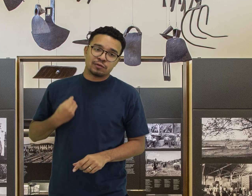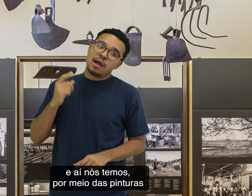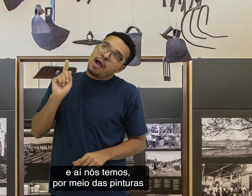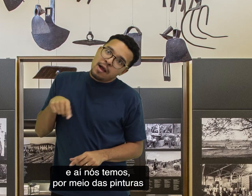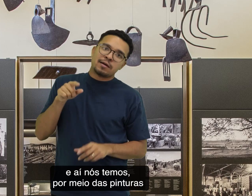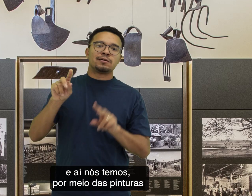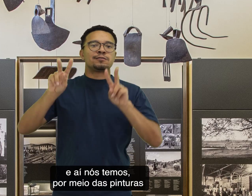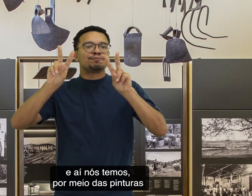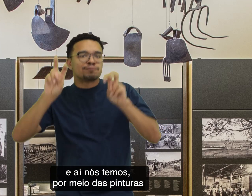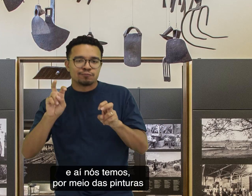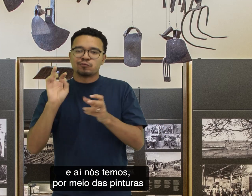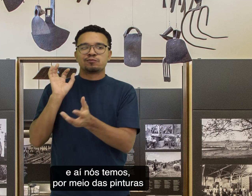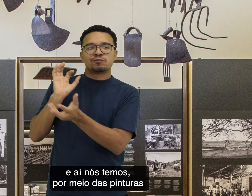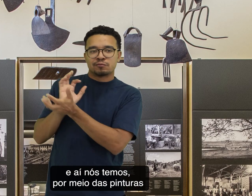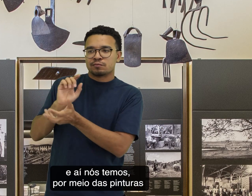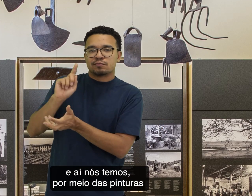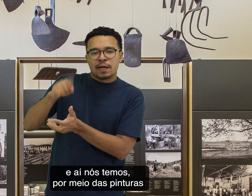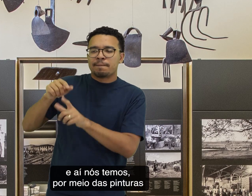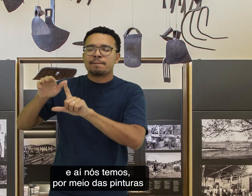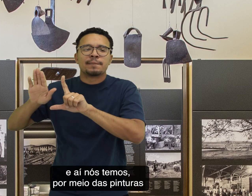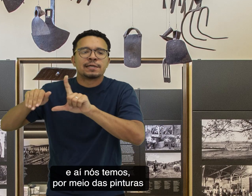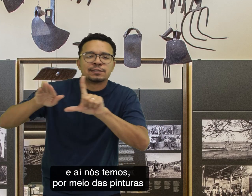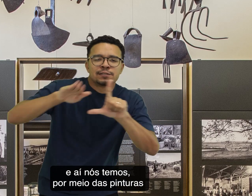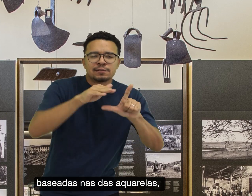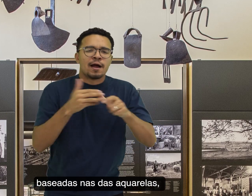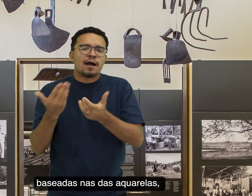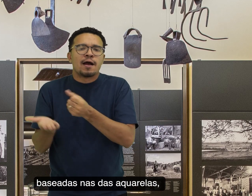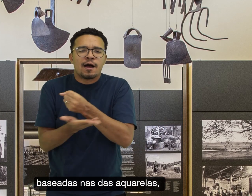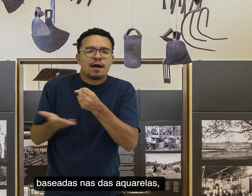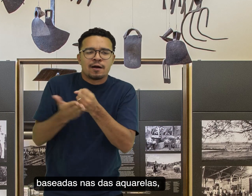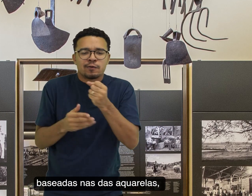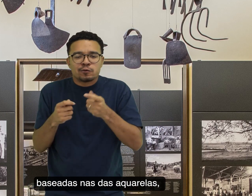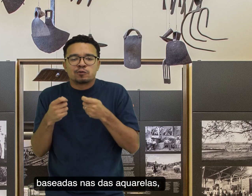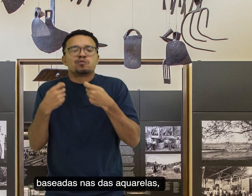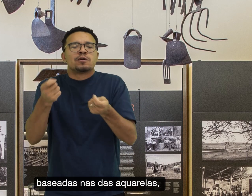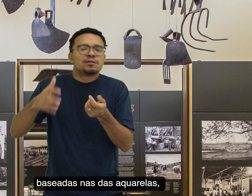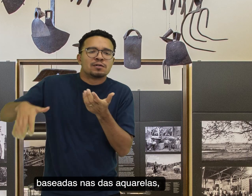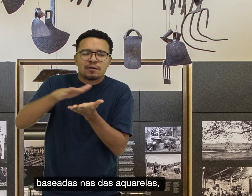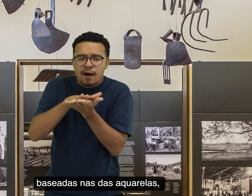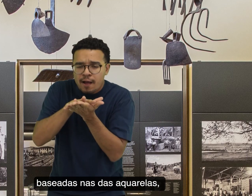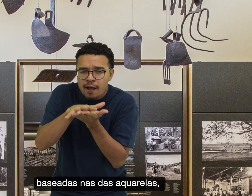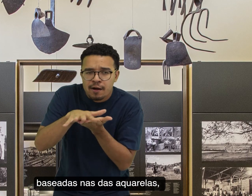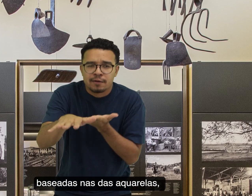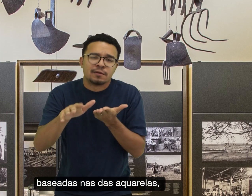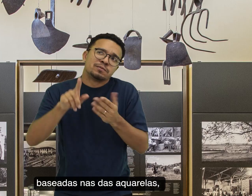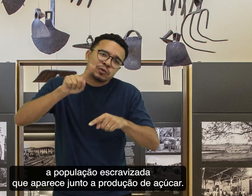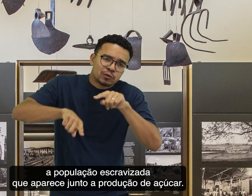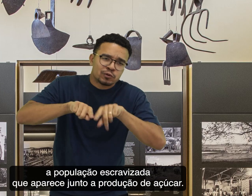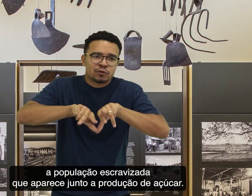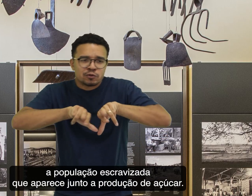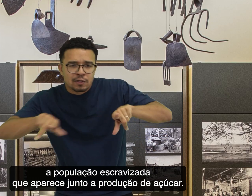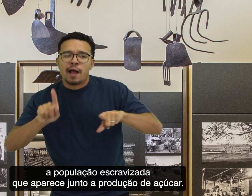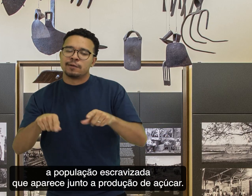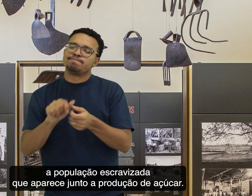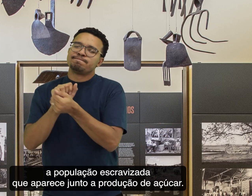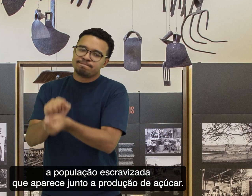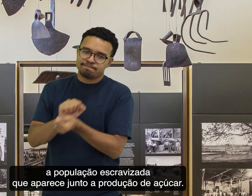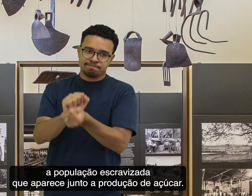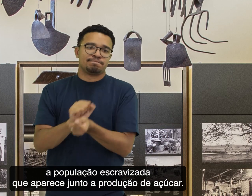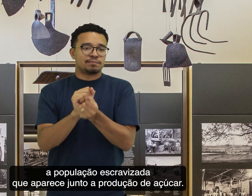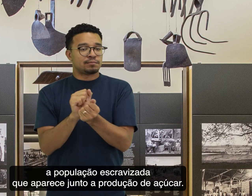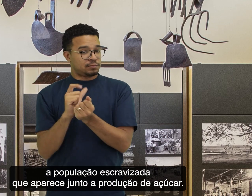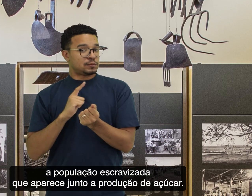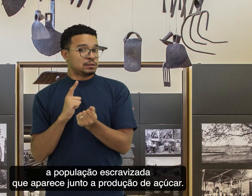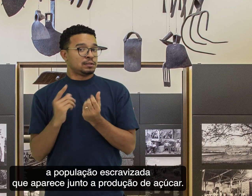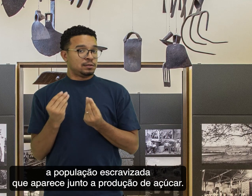mais antigos, e aí nós temos, por meio das pinturas baseadas nas aquarelas, a